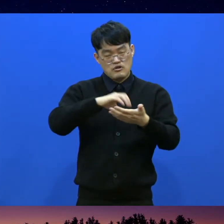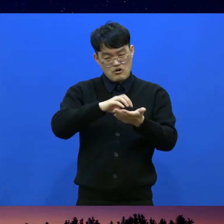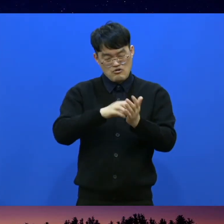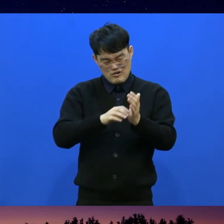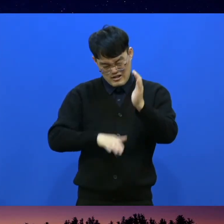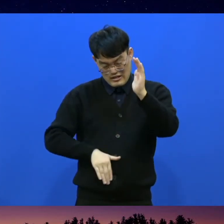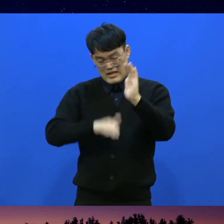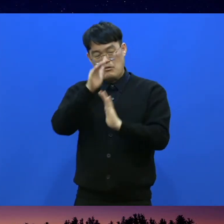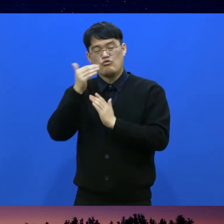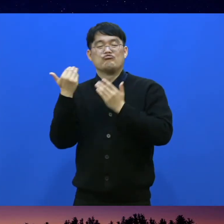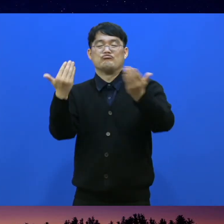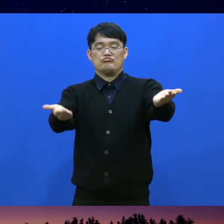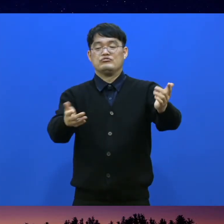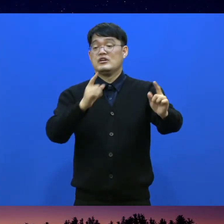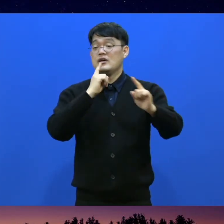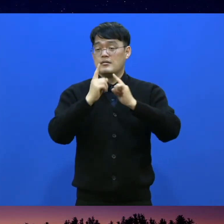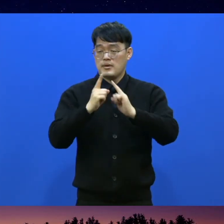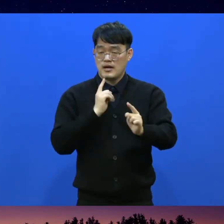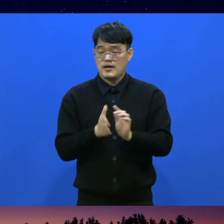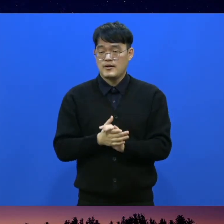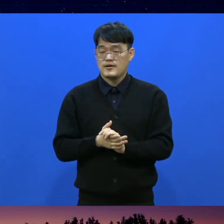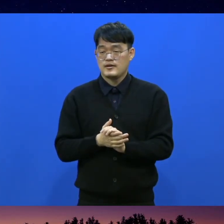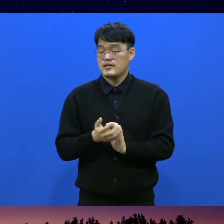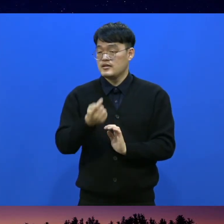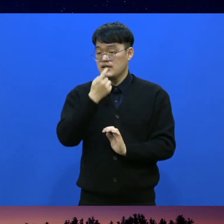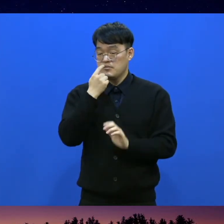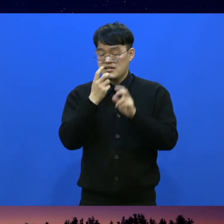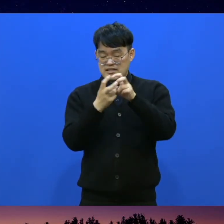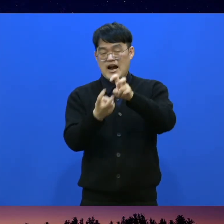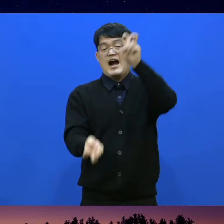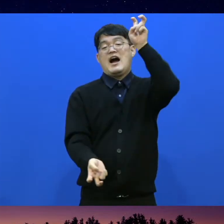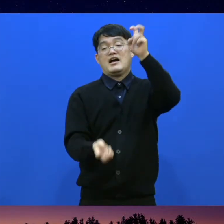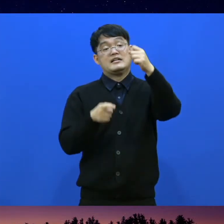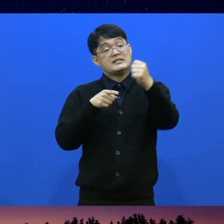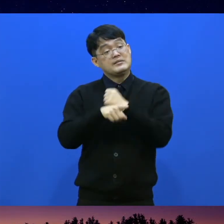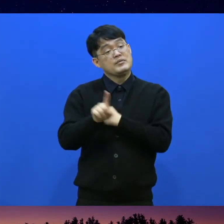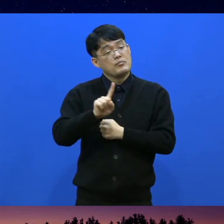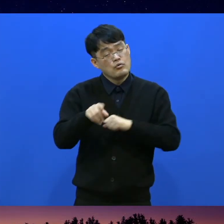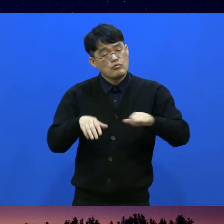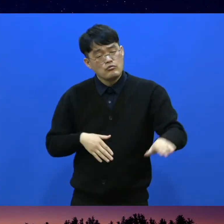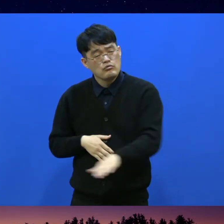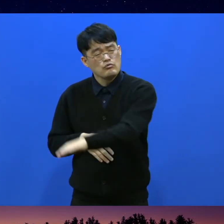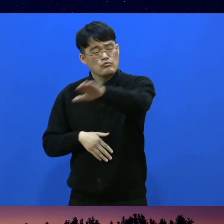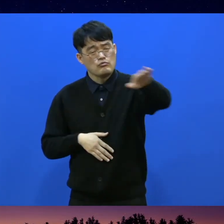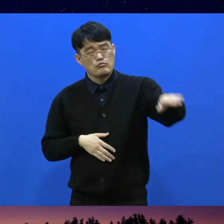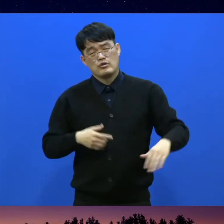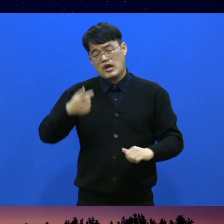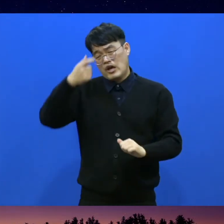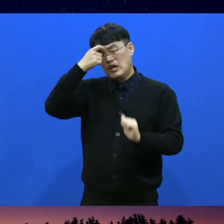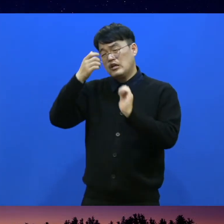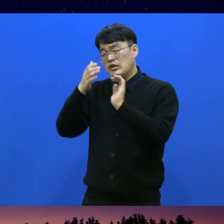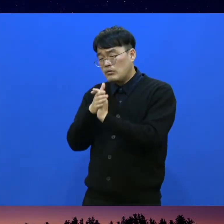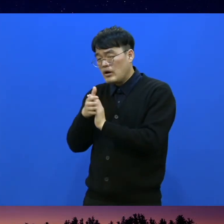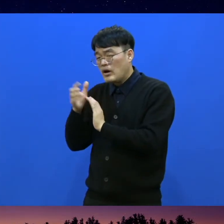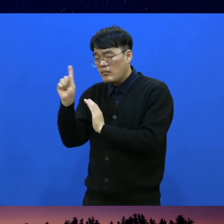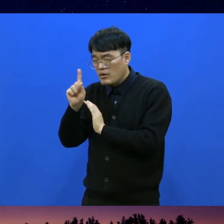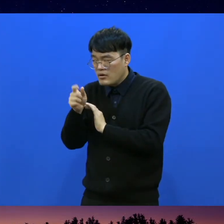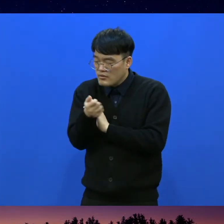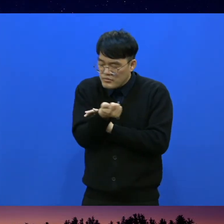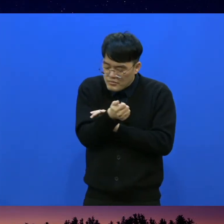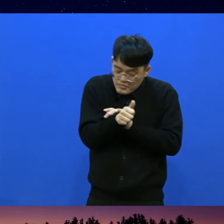여러분, 입을 크게 열라는 말은 뭘까요? 여러분, 우리의 기도가 너무 이렇게 좁으면 안 된다는